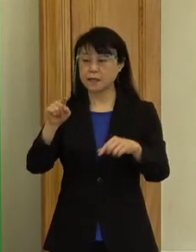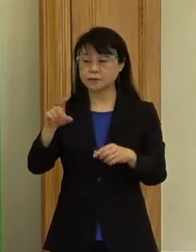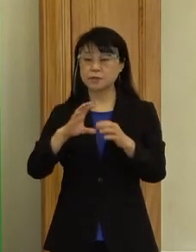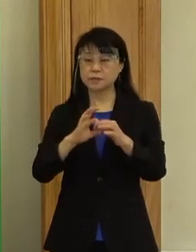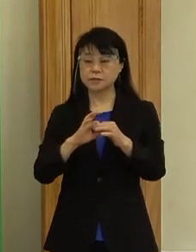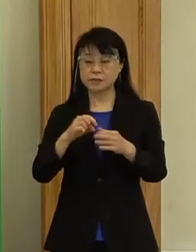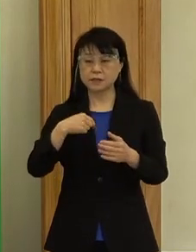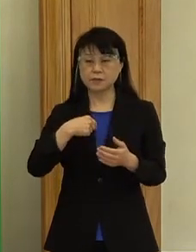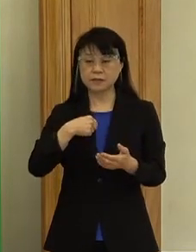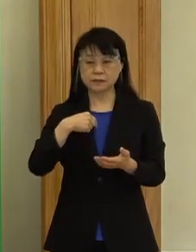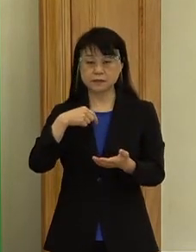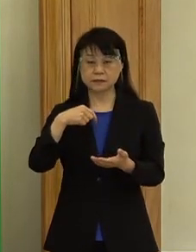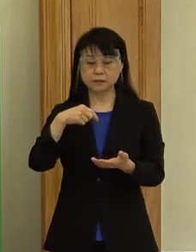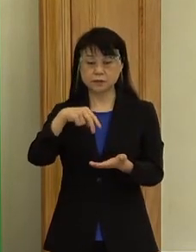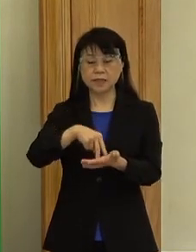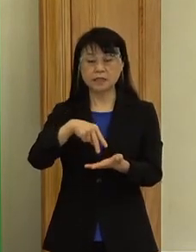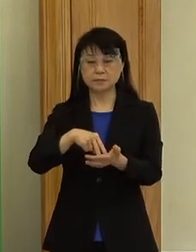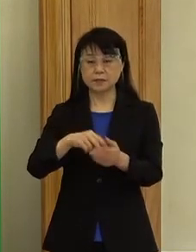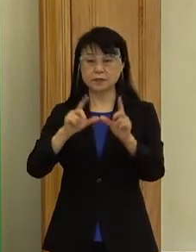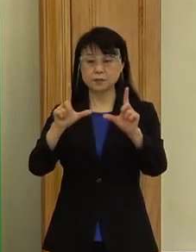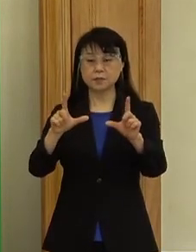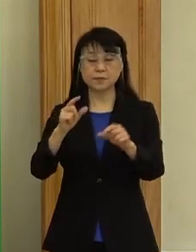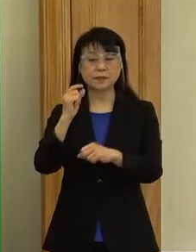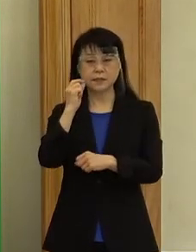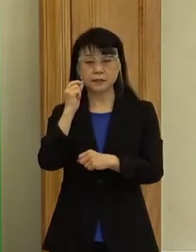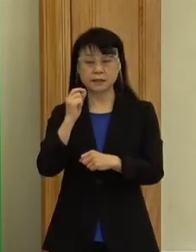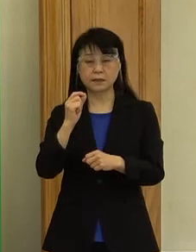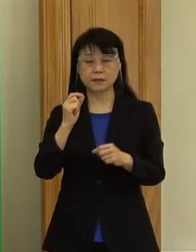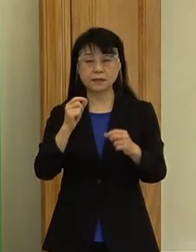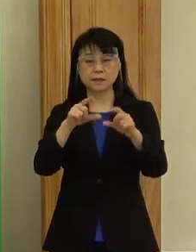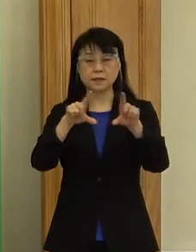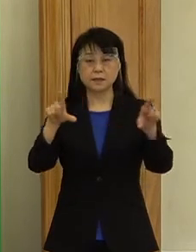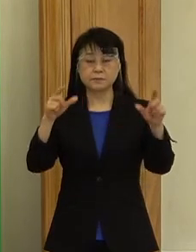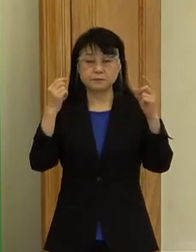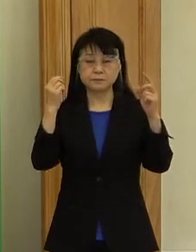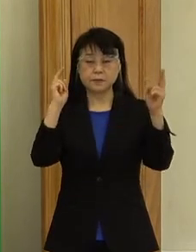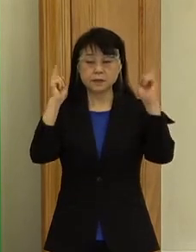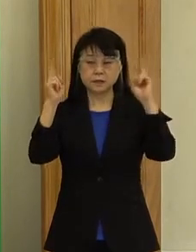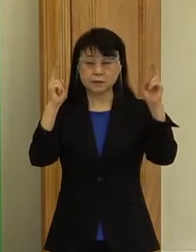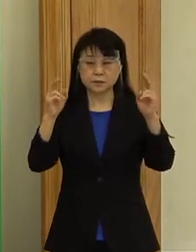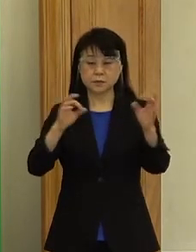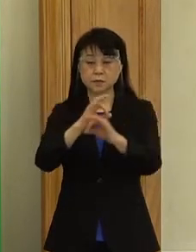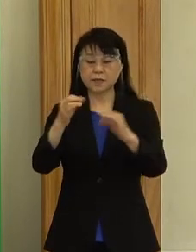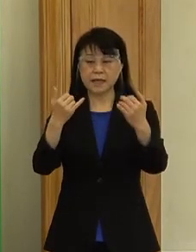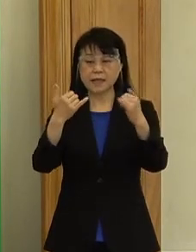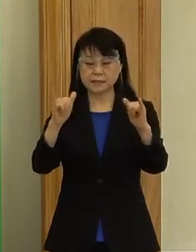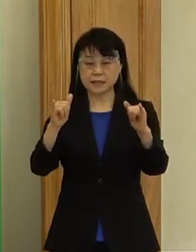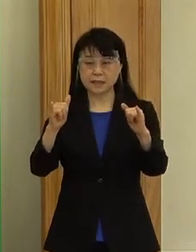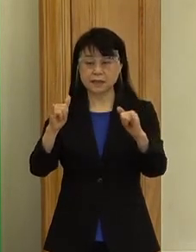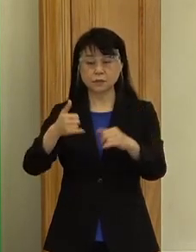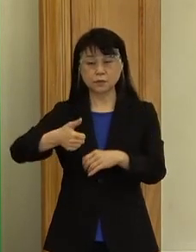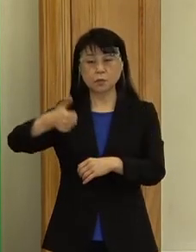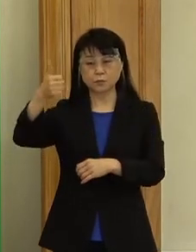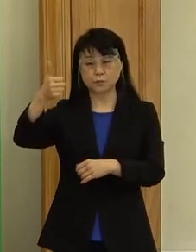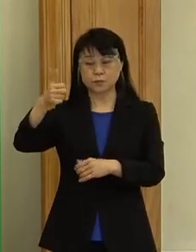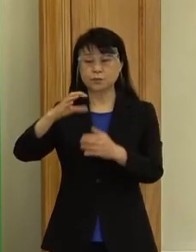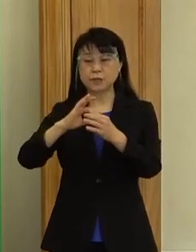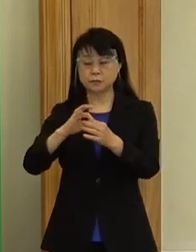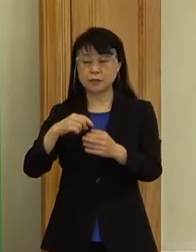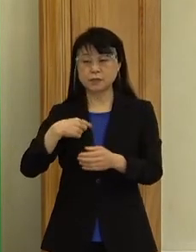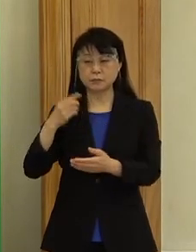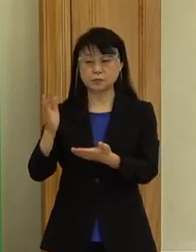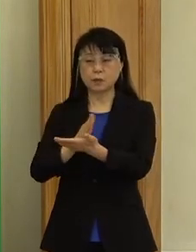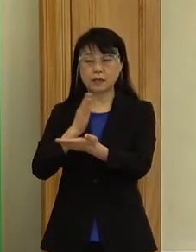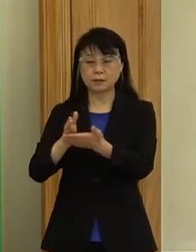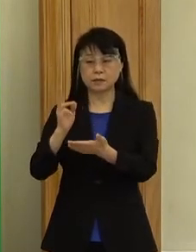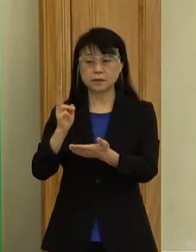で申し上げることではないと思います。民間企業の経営者のことですから、ご自身の判断だというふ